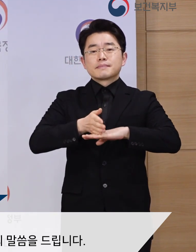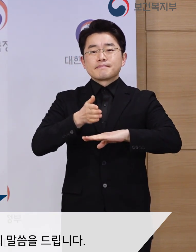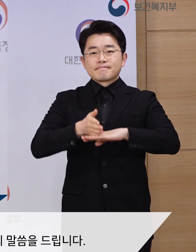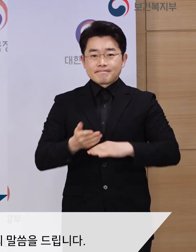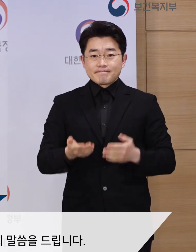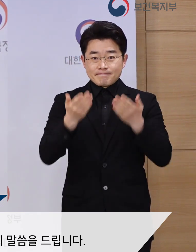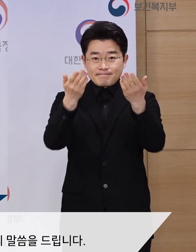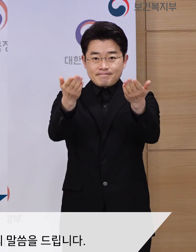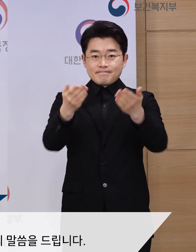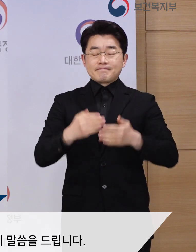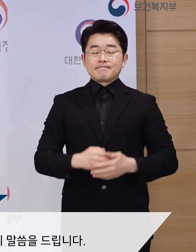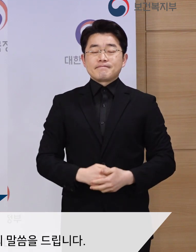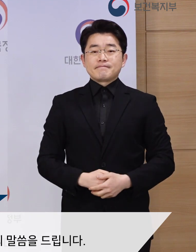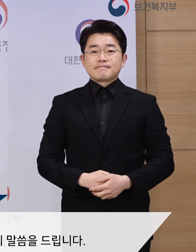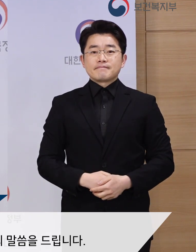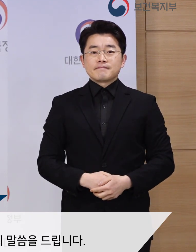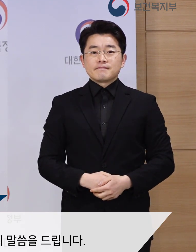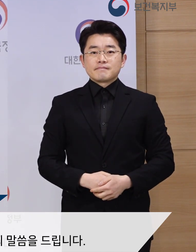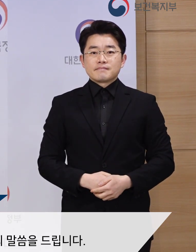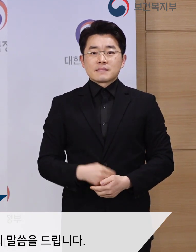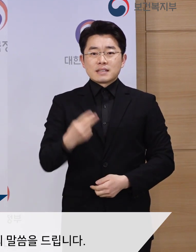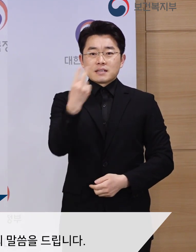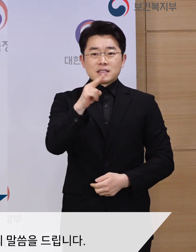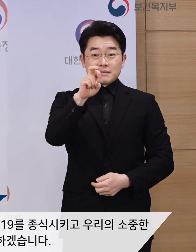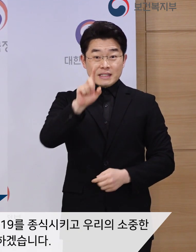다시 한번 감사의 말씀을 드립니다.